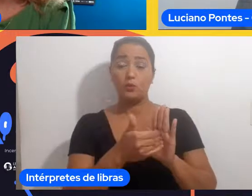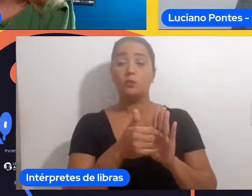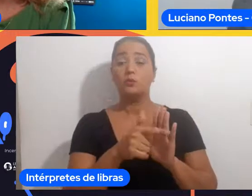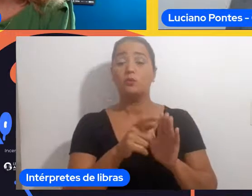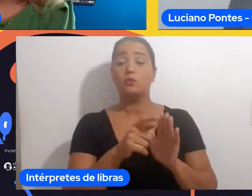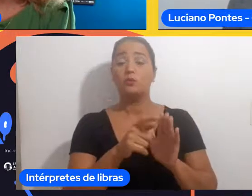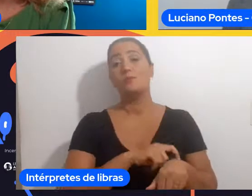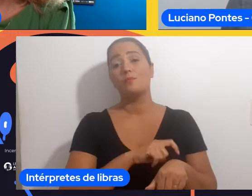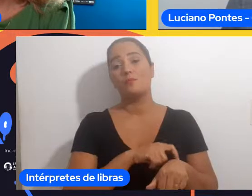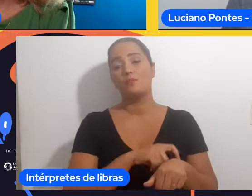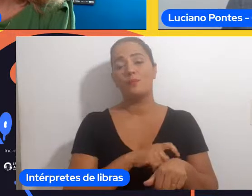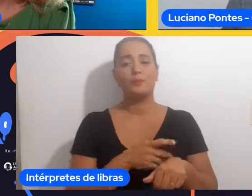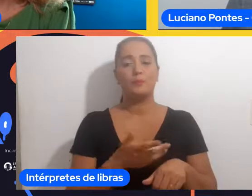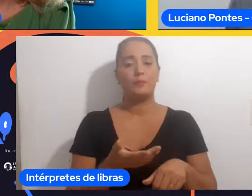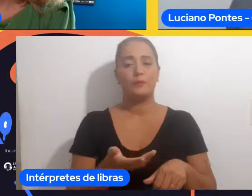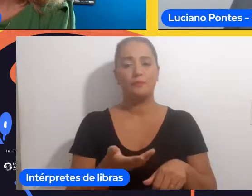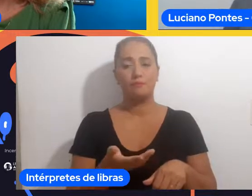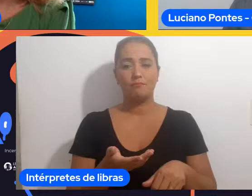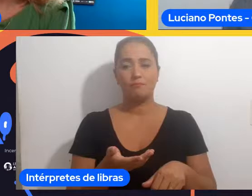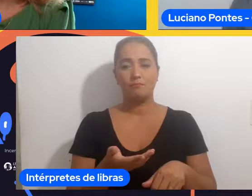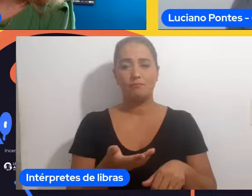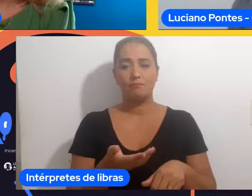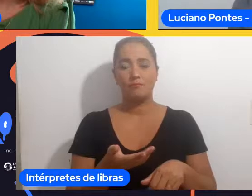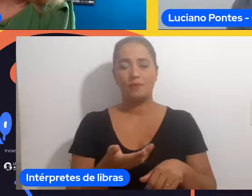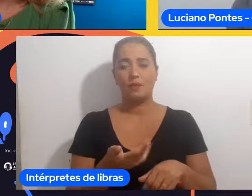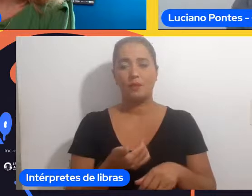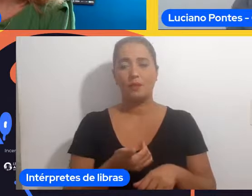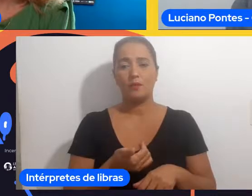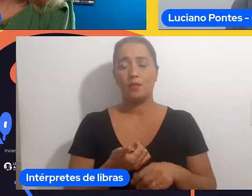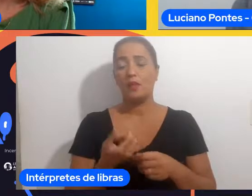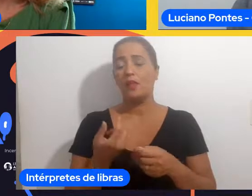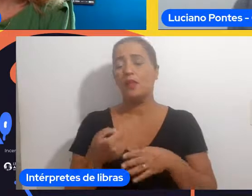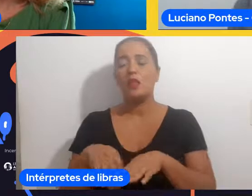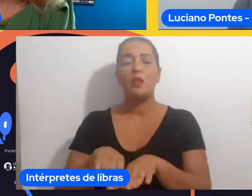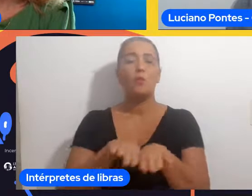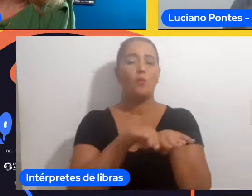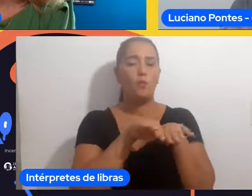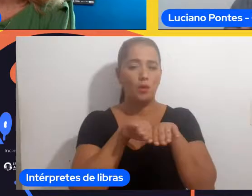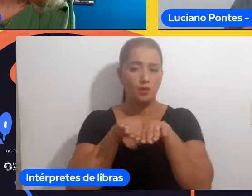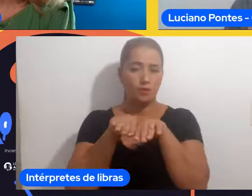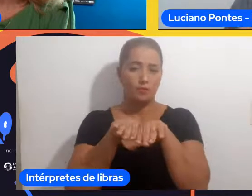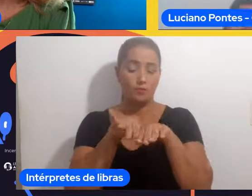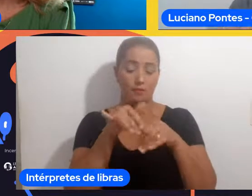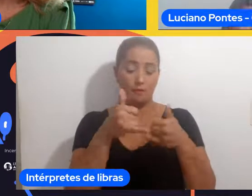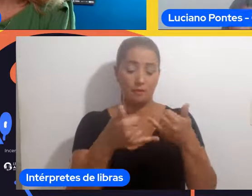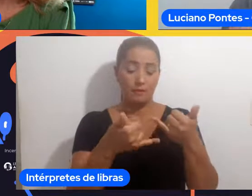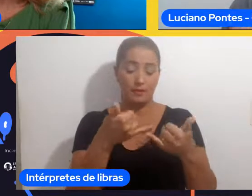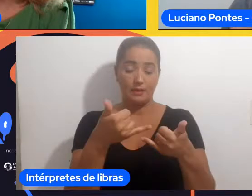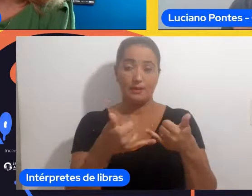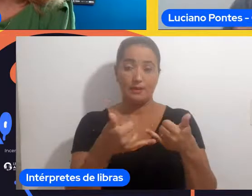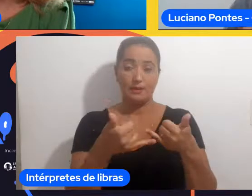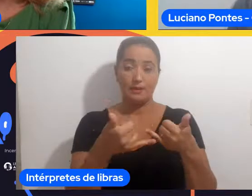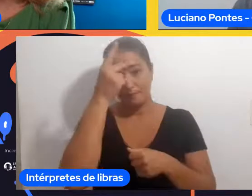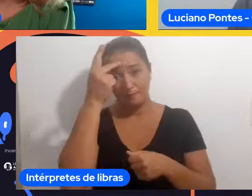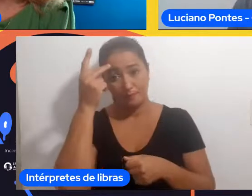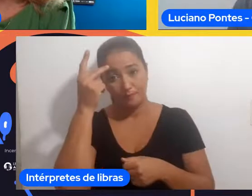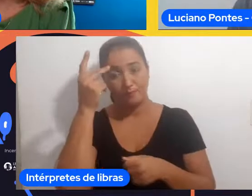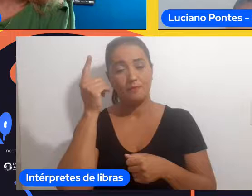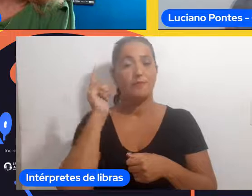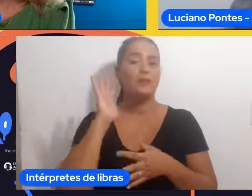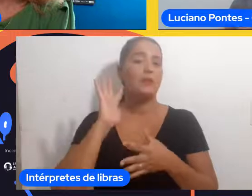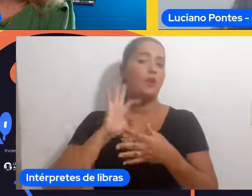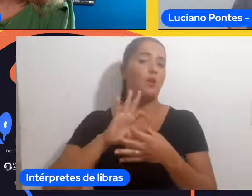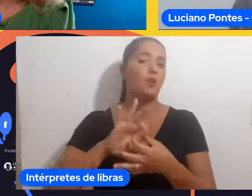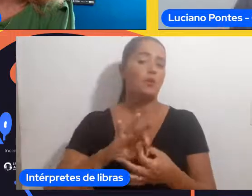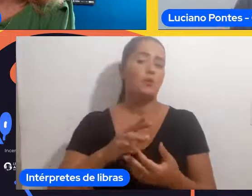muita igualdade, né? De muita igualdade, assim. No brincar, as pessoas, o poder se estabelece por uma